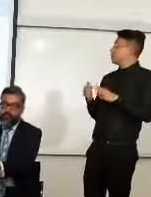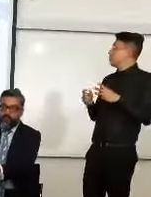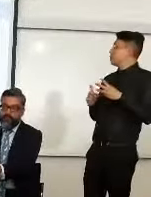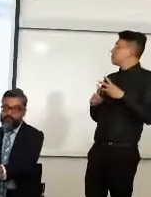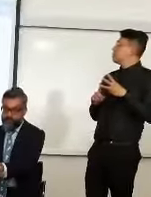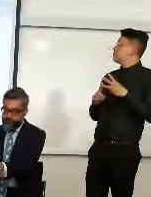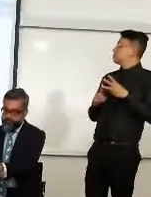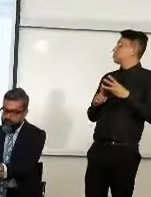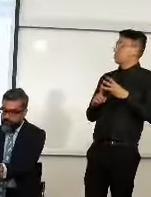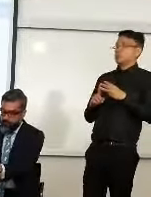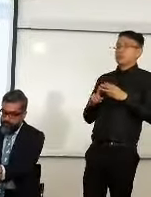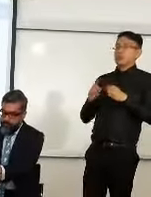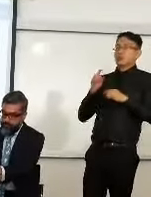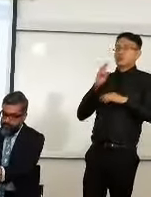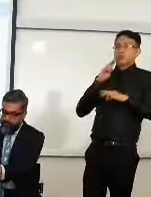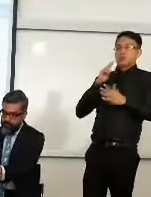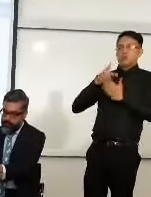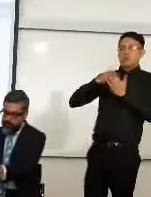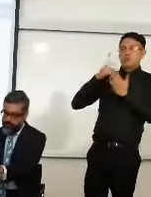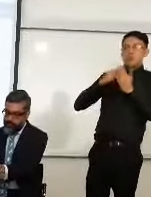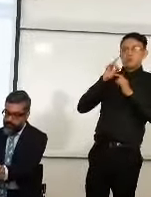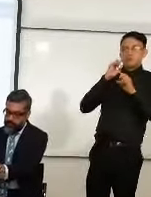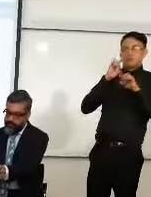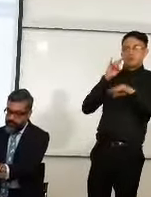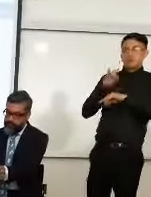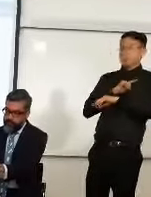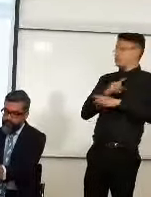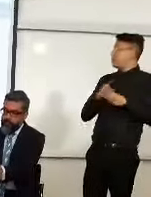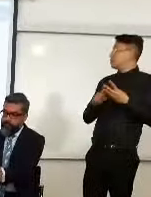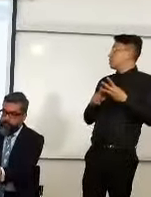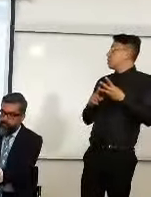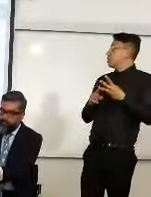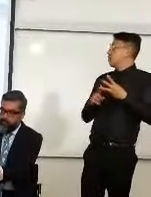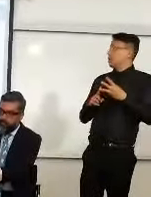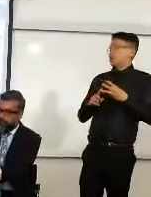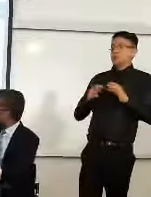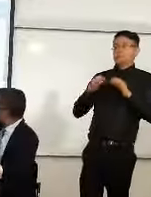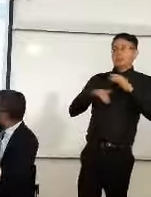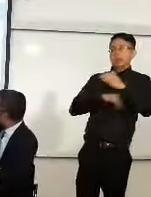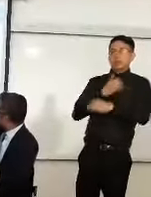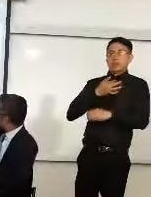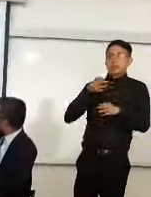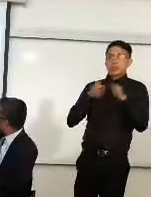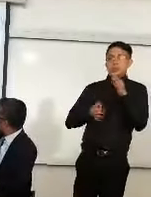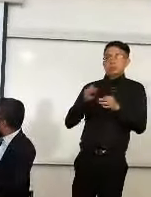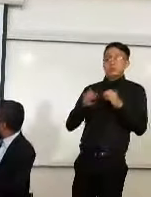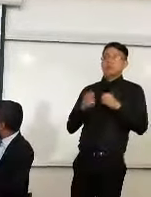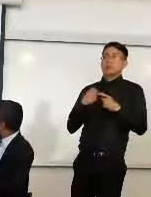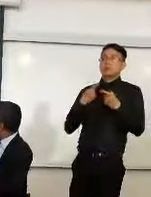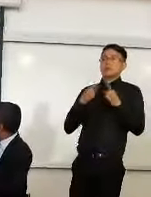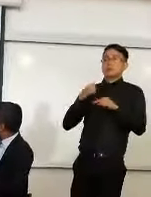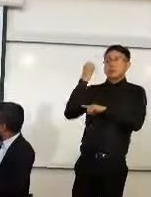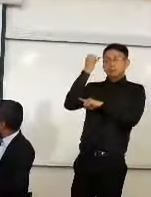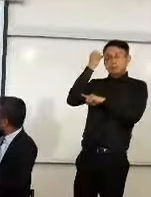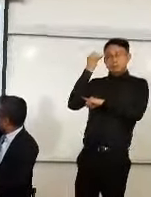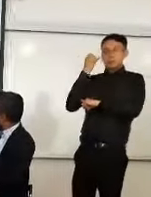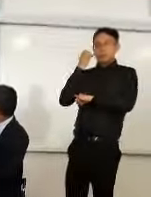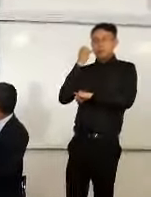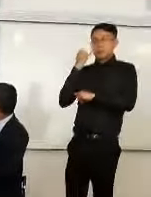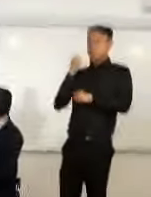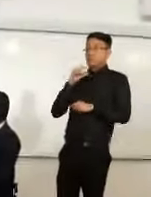la Procuraduría General de la Nación, el Ministerio de Justicia y del Derecho, el Instituto Nacional para Ciegos, el INSI,